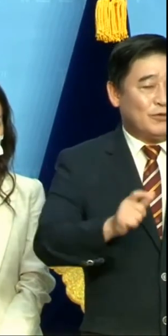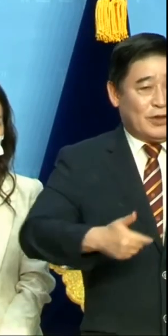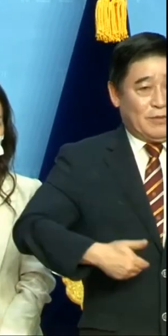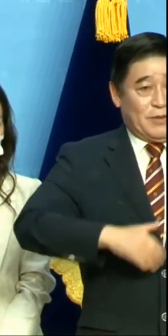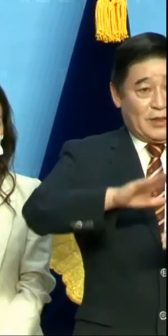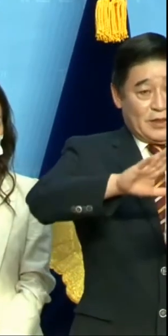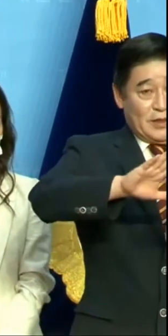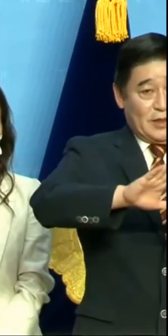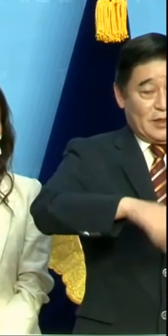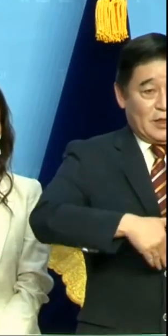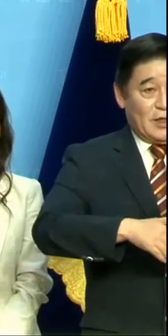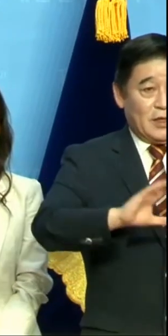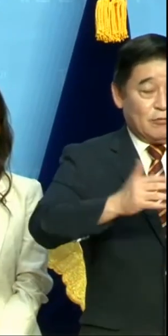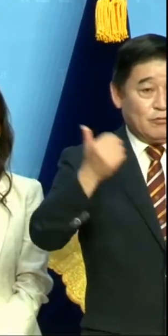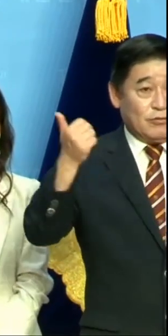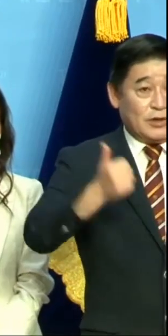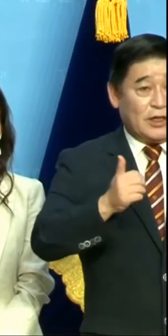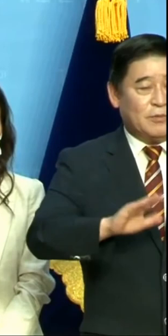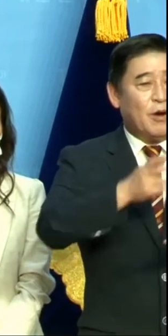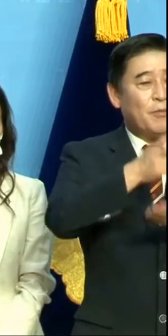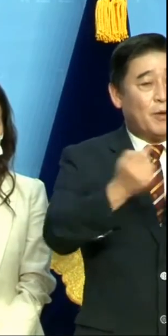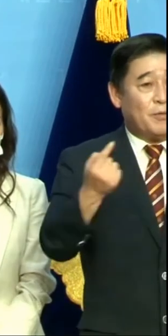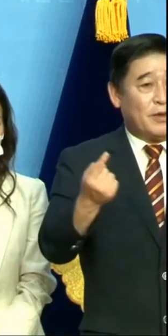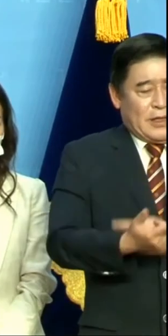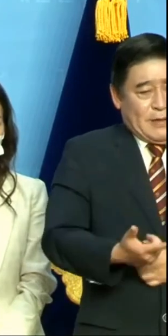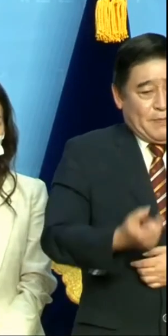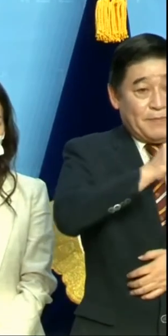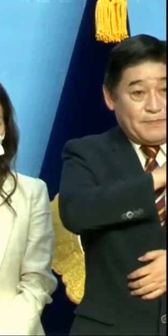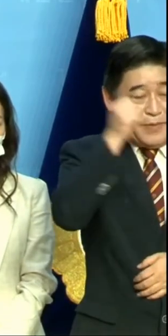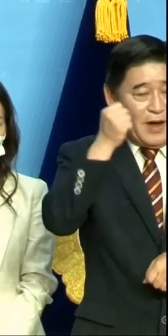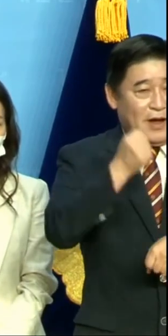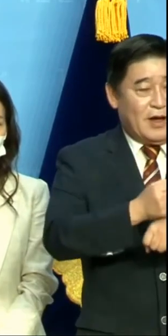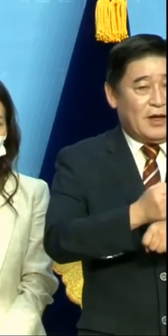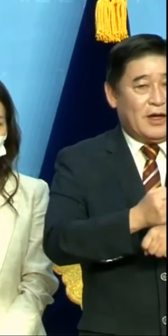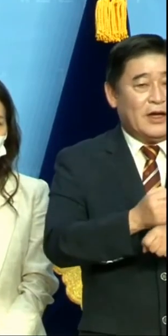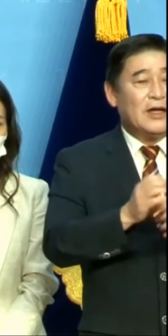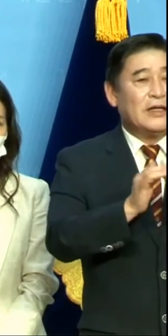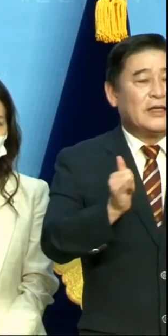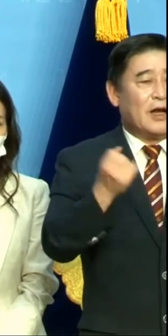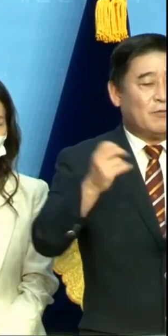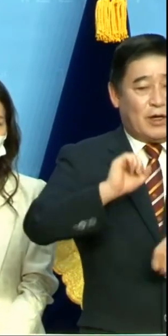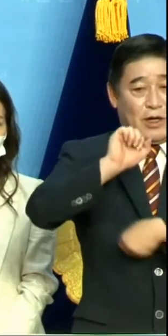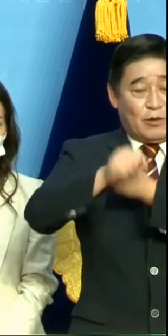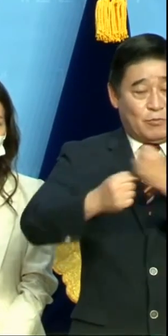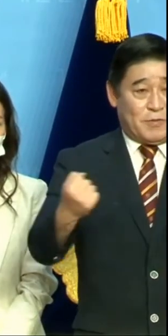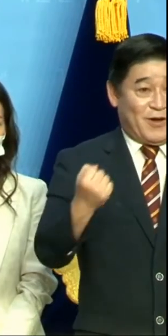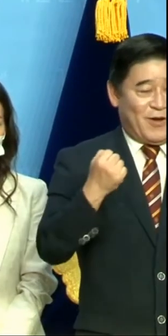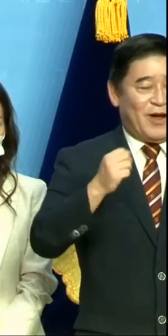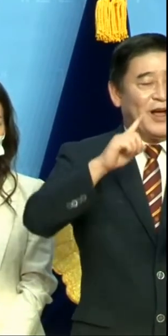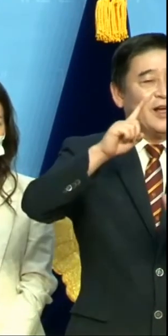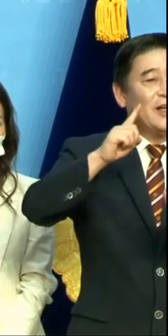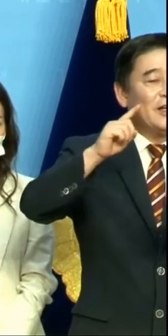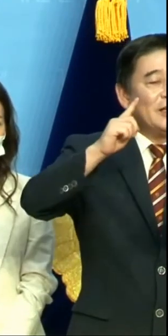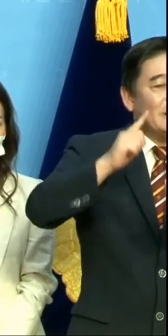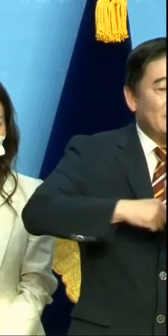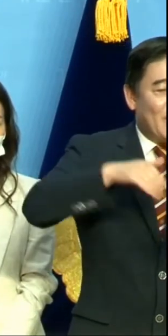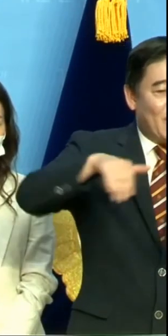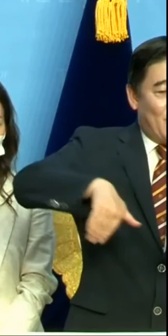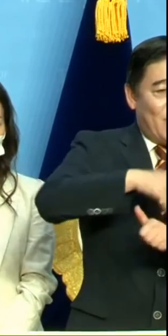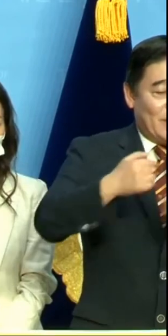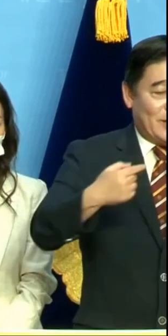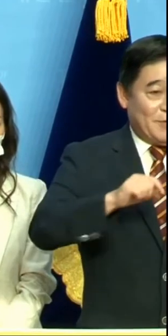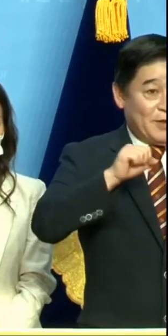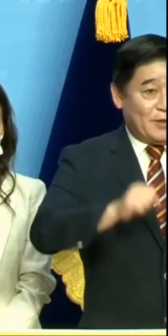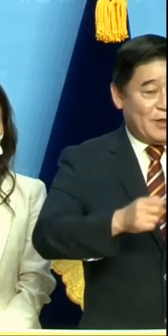시점이다 국회는 이번 개정안을 조속히 통과시켜 사람과 동물이 건강한 자연 환경에서 공존할 수 있는